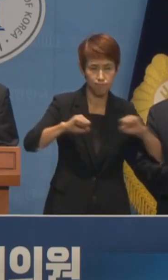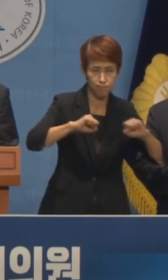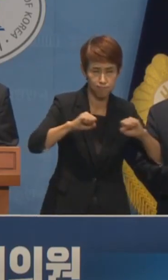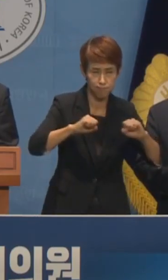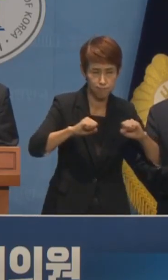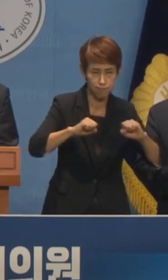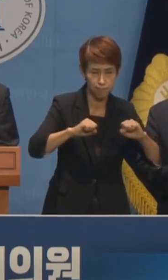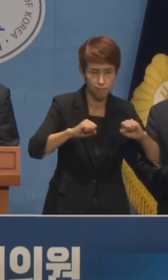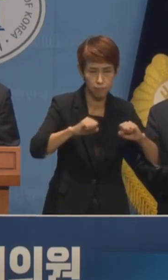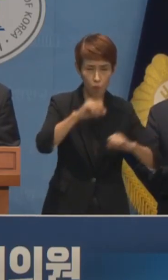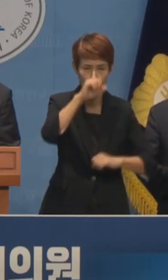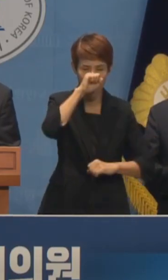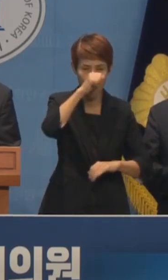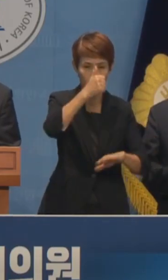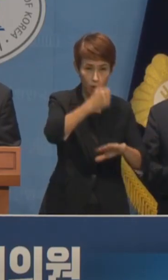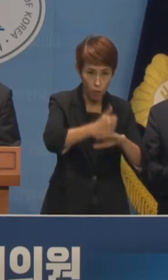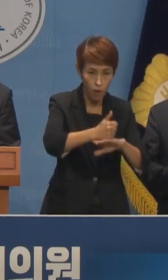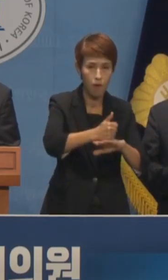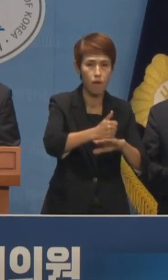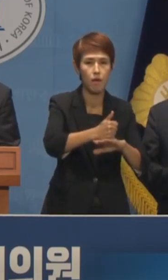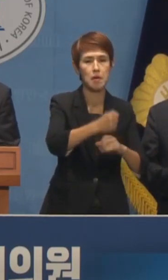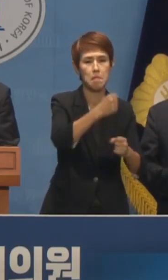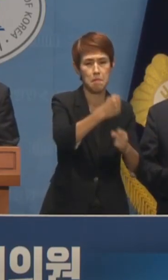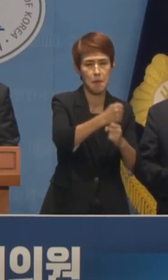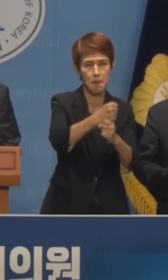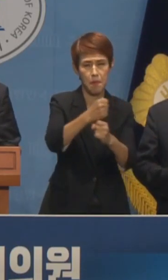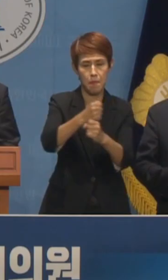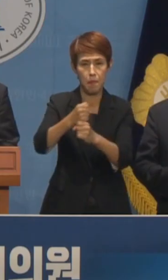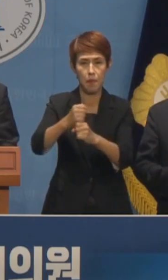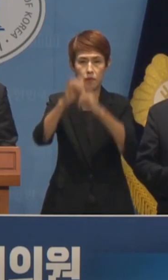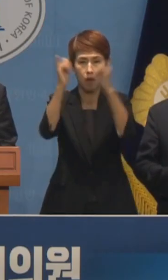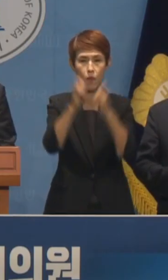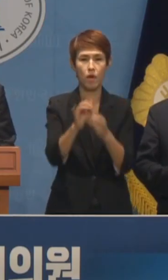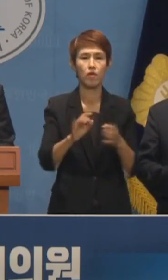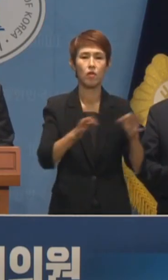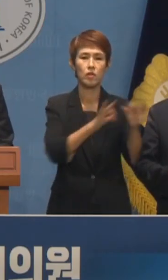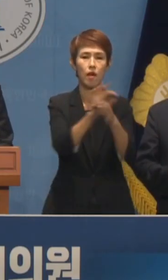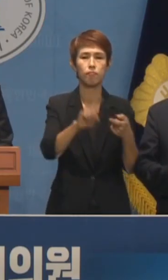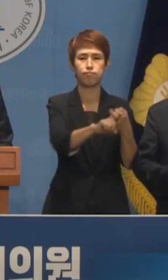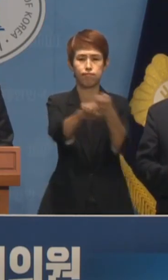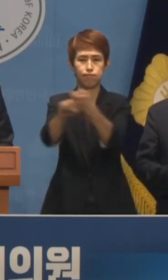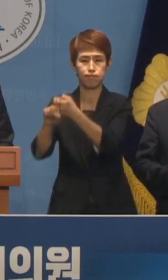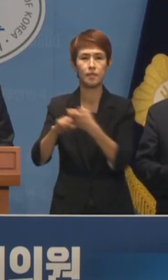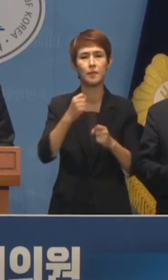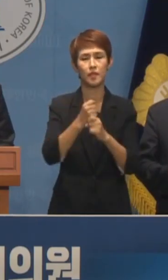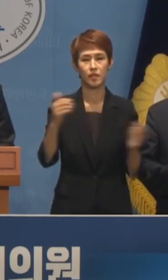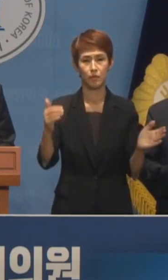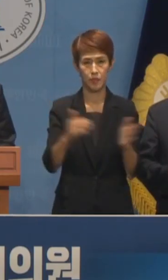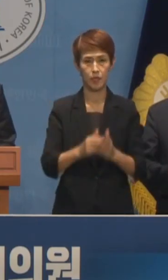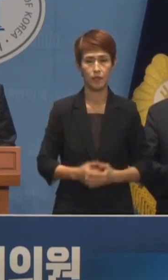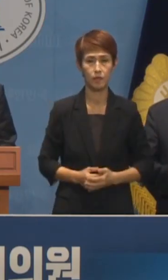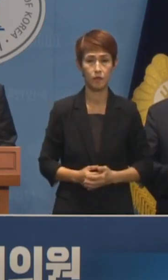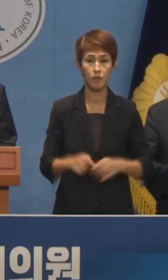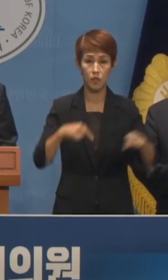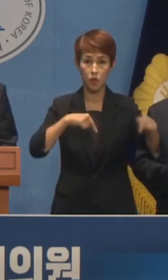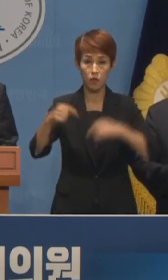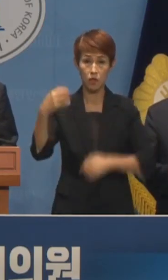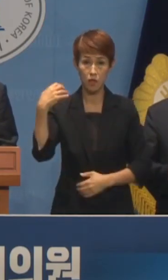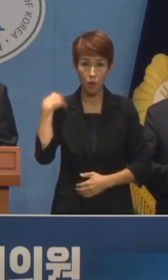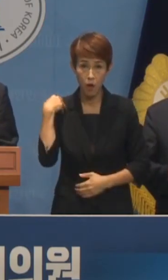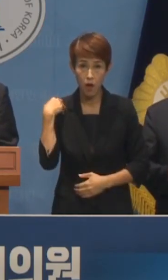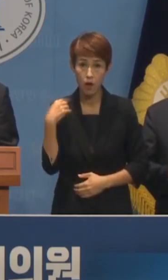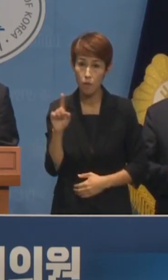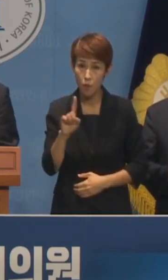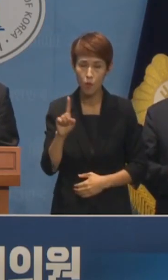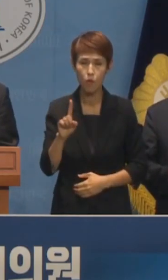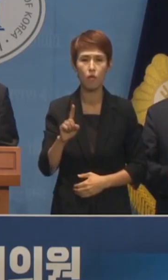지금의 우리나라 사회적 경제 생태계를 만들었습니다. 정치의 역할이 고단한 국민의 삶의